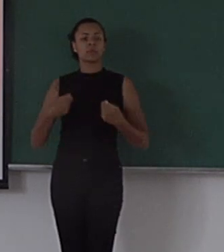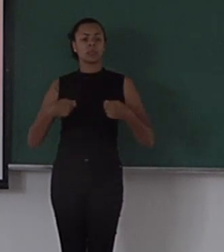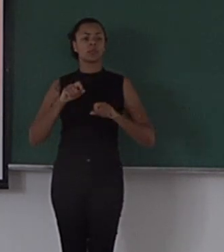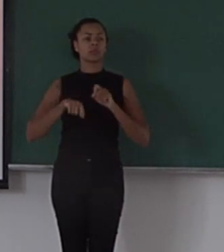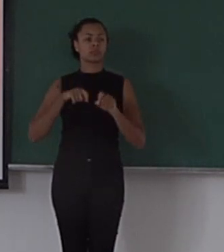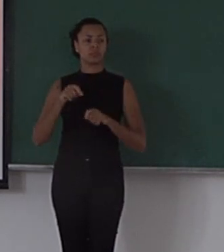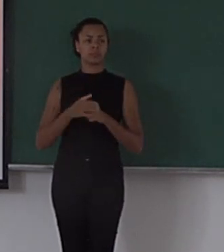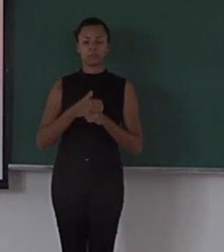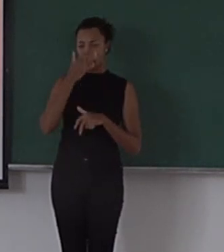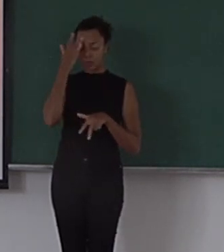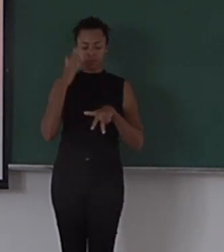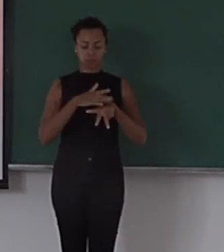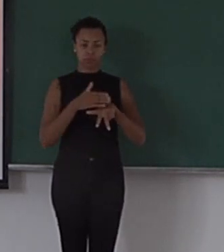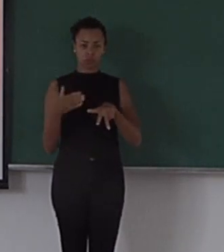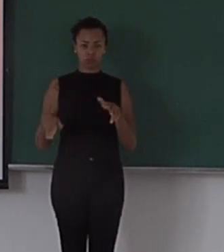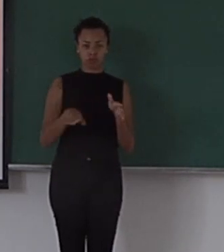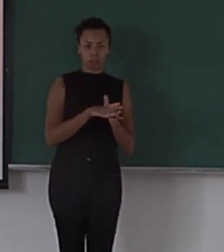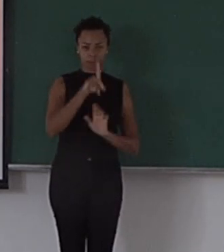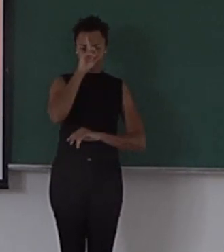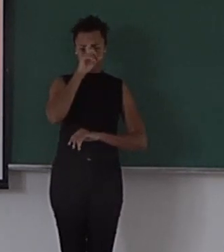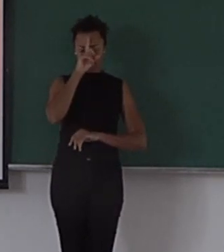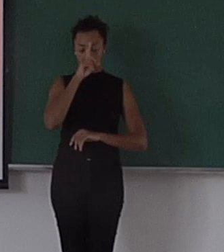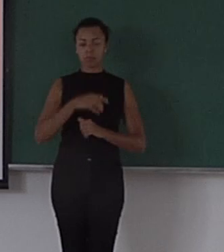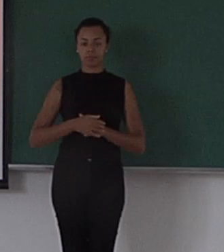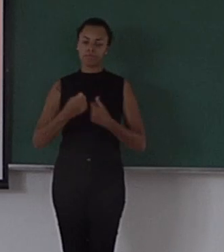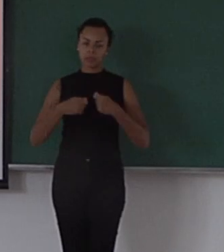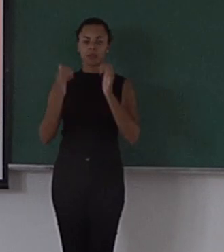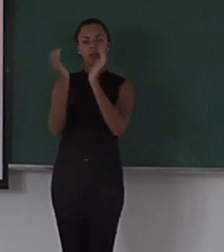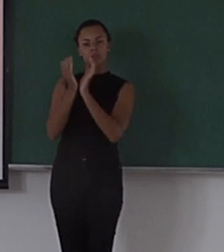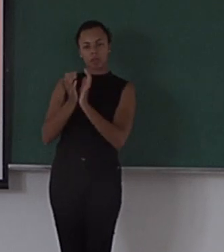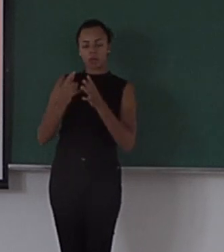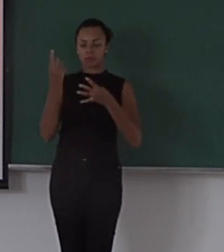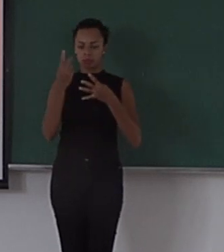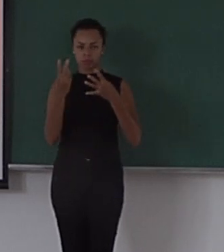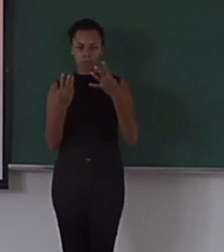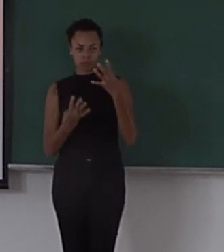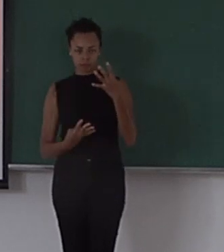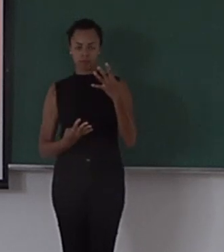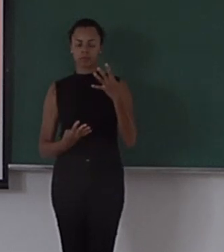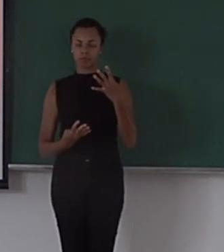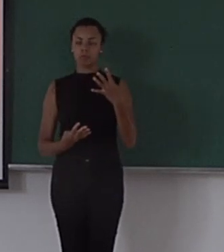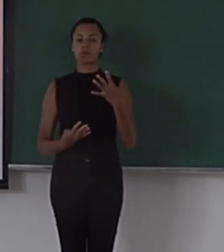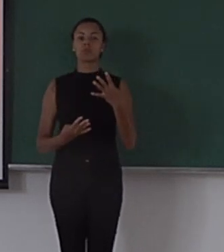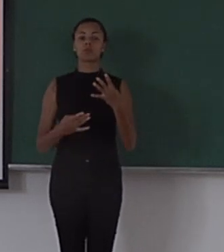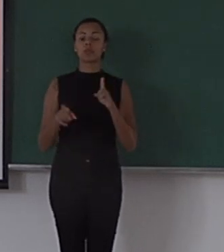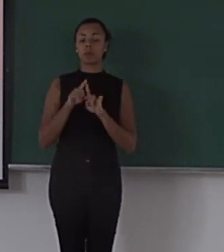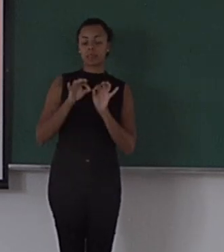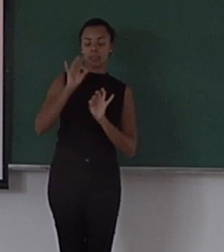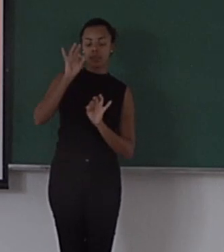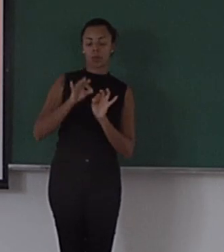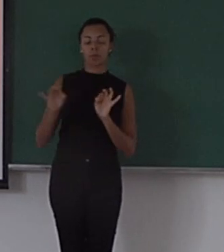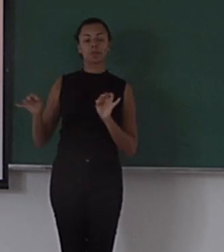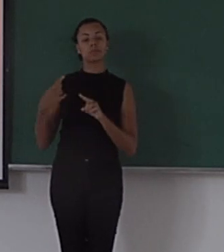Quando chega esse paciente no primeiro atendimento, a gente vai fazer essa classificação em primeiro, segundo, terceiro, e a extensão, por